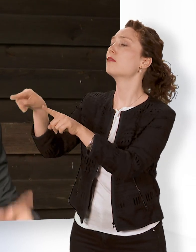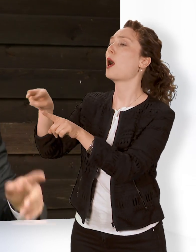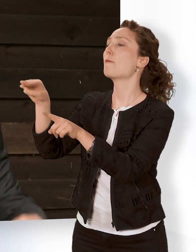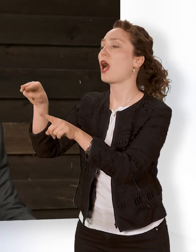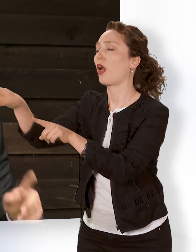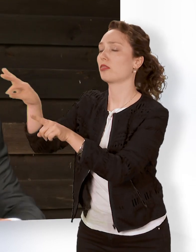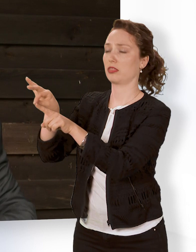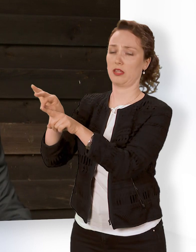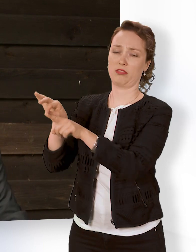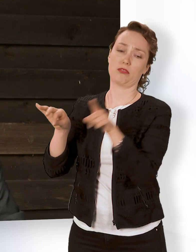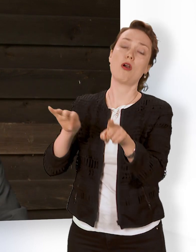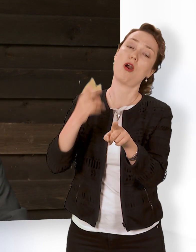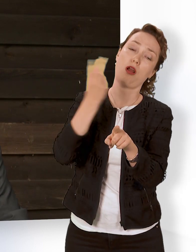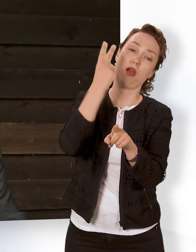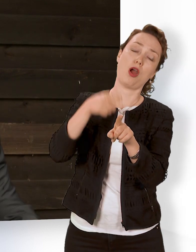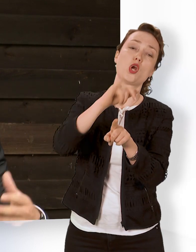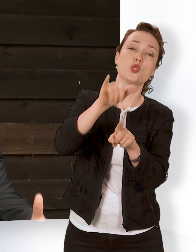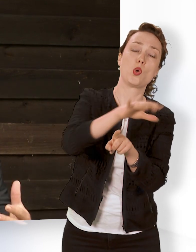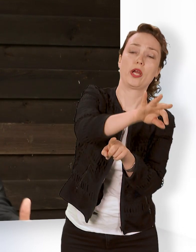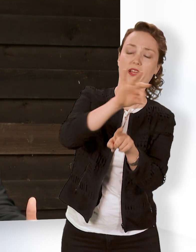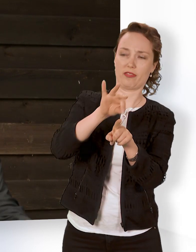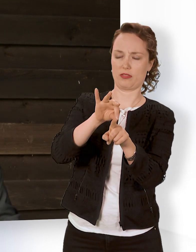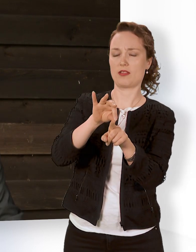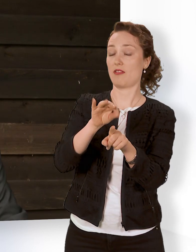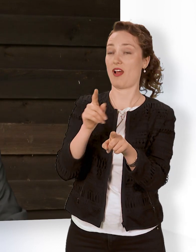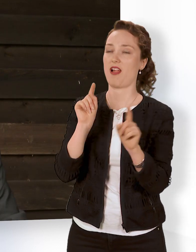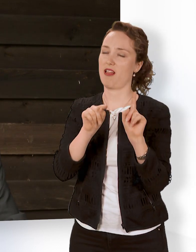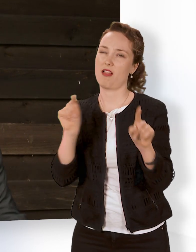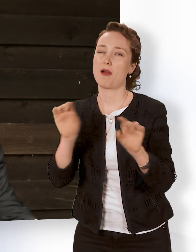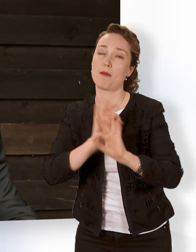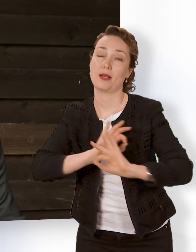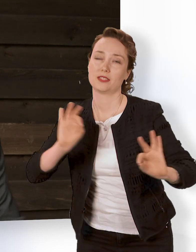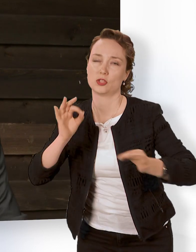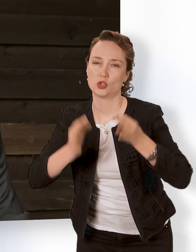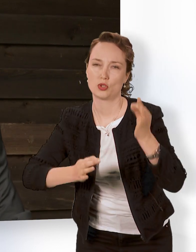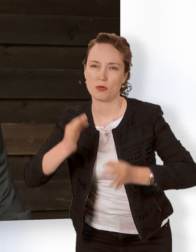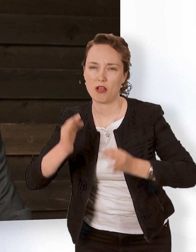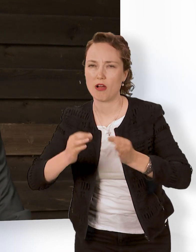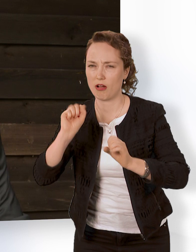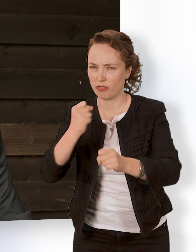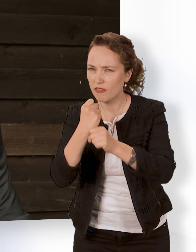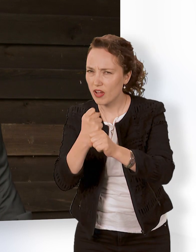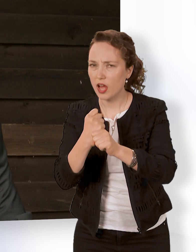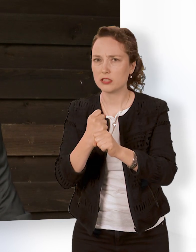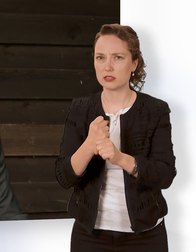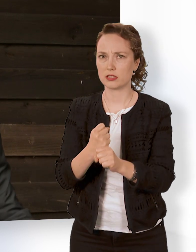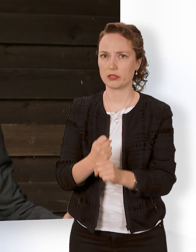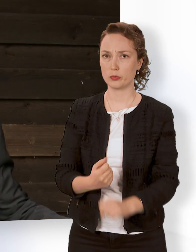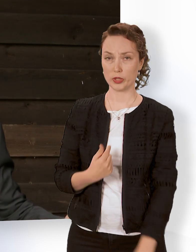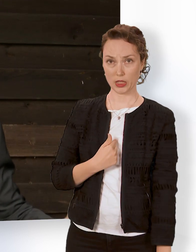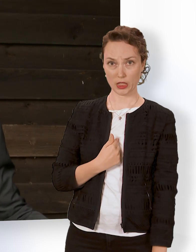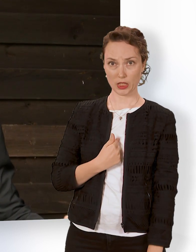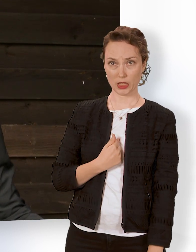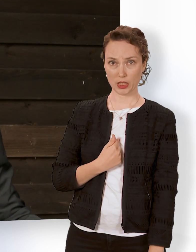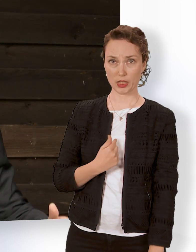genommen. Und es war ja klar, dass der andere den Jürgen nimmt, weil das sind die besten Spieler, auf die kann man sich verlassen. Und ich war